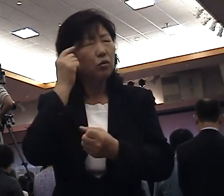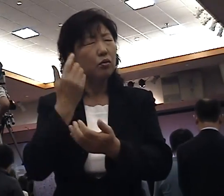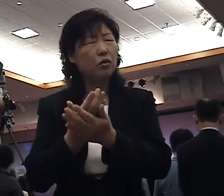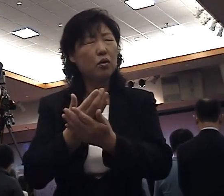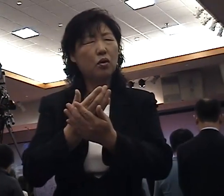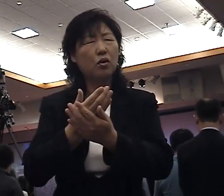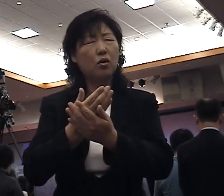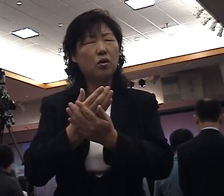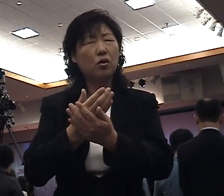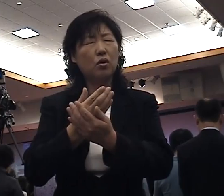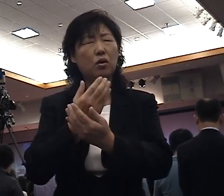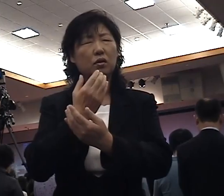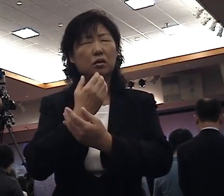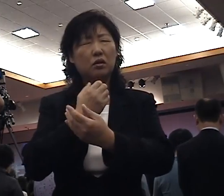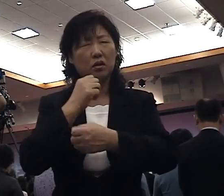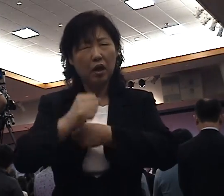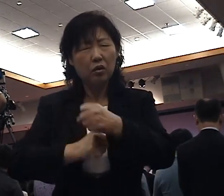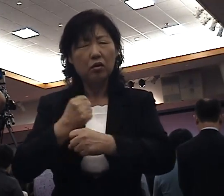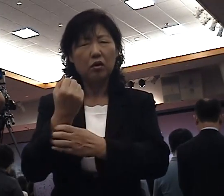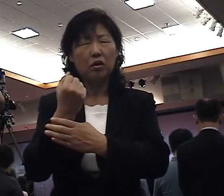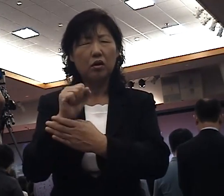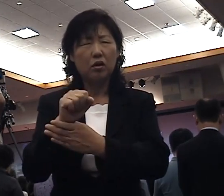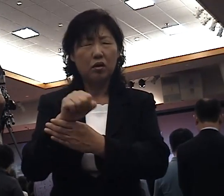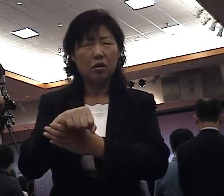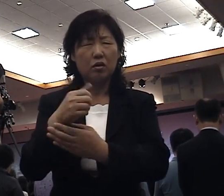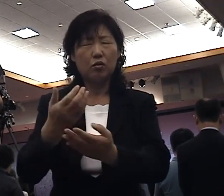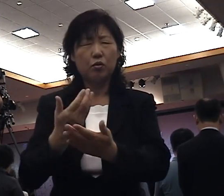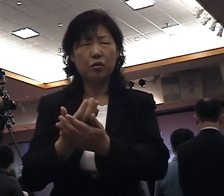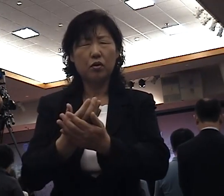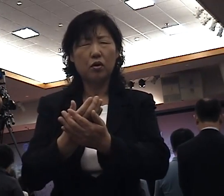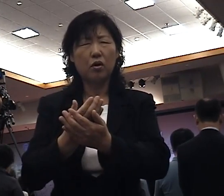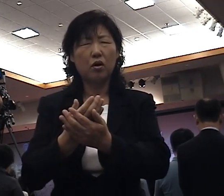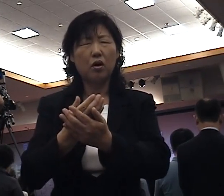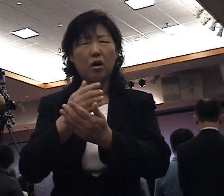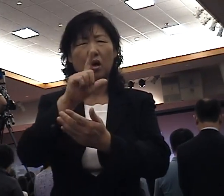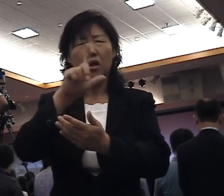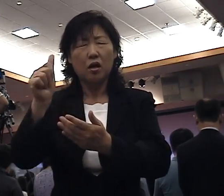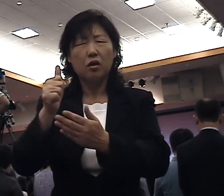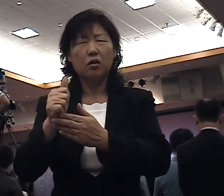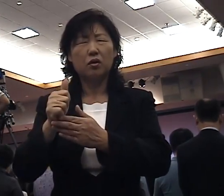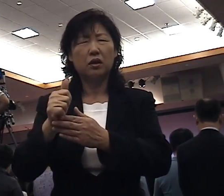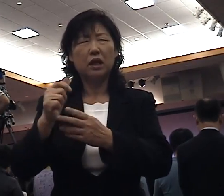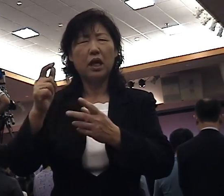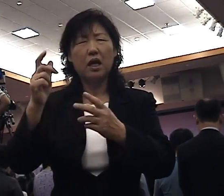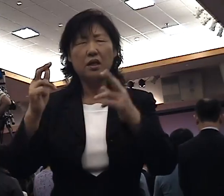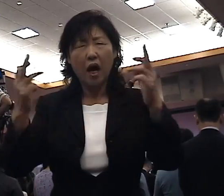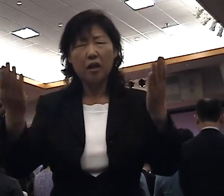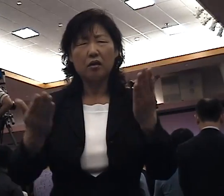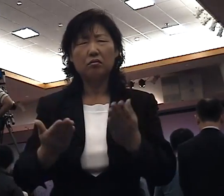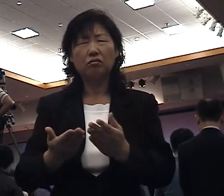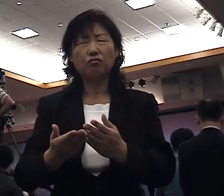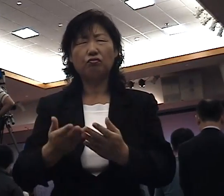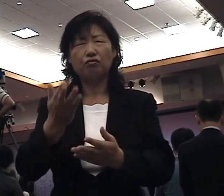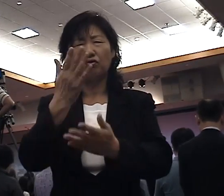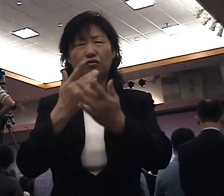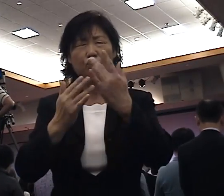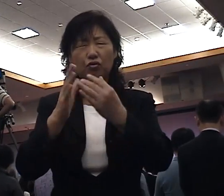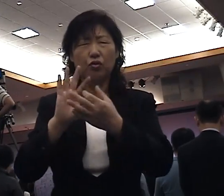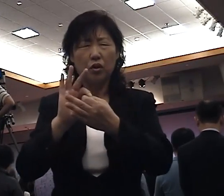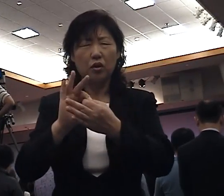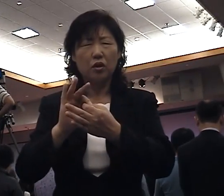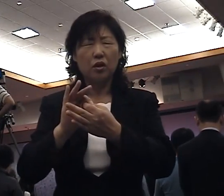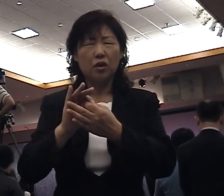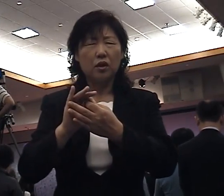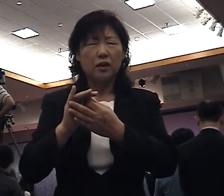허락하여 주옵소서. 아멘. 남가주를 휩쓸고 있는 산불로 말미암아 고통받는 자들을 위로하시고 진화를 위해서 수고하는 소방관